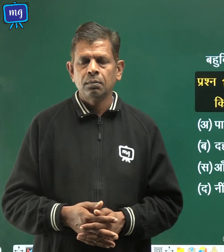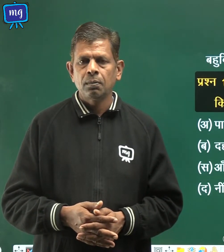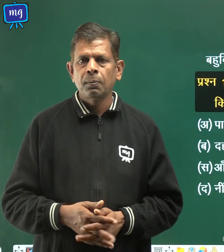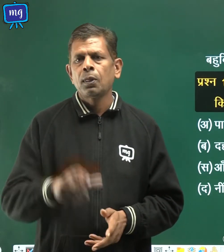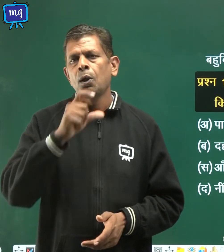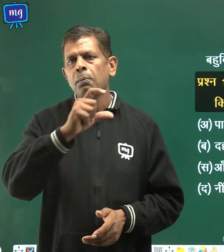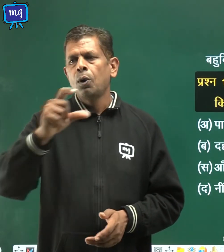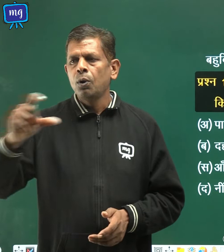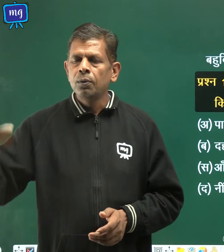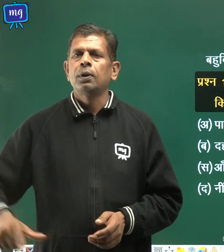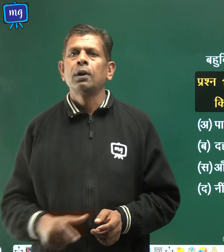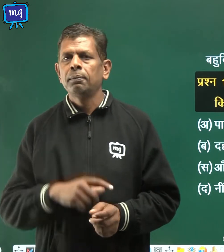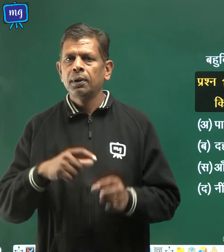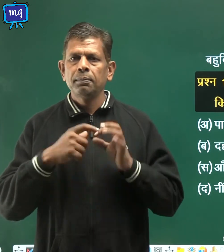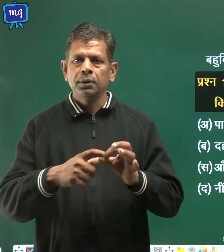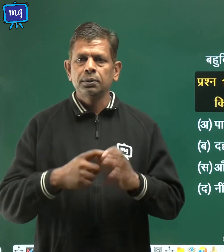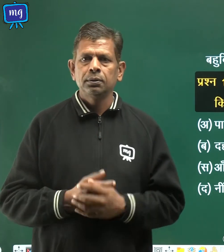बहुविकल्पीय प्रश्न।